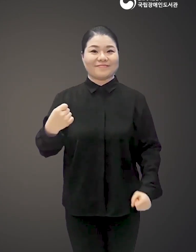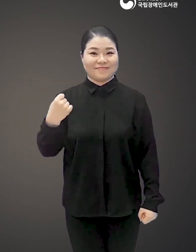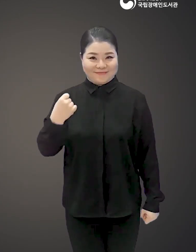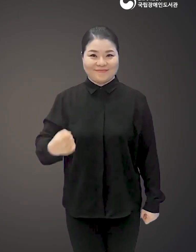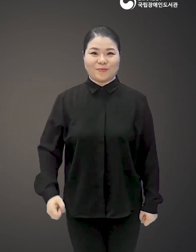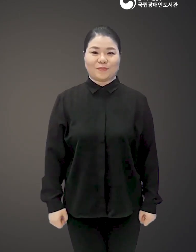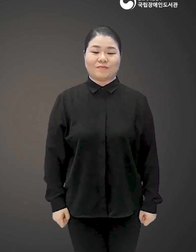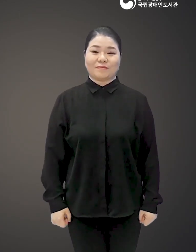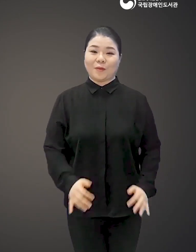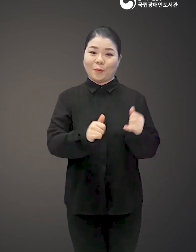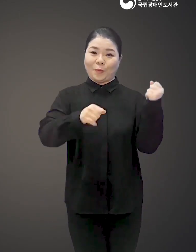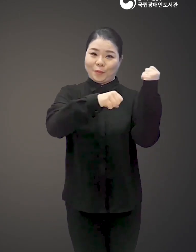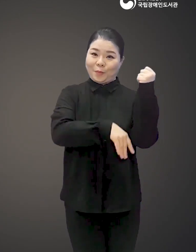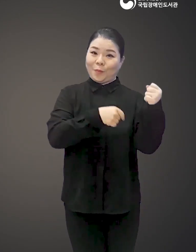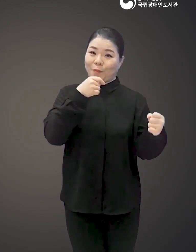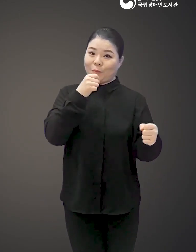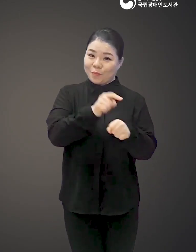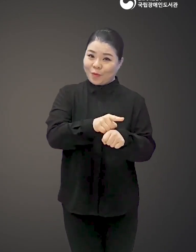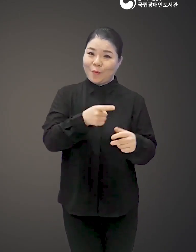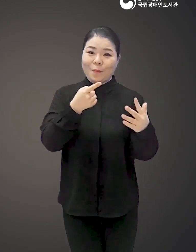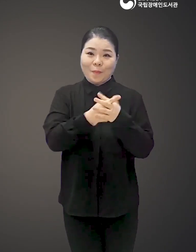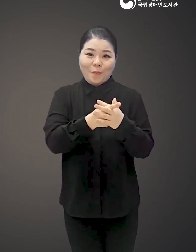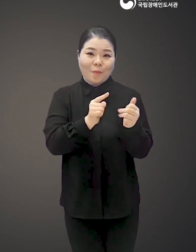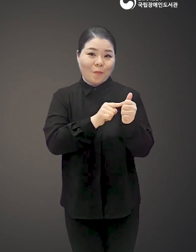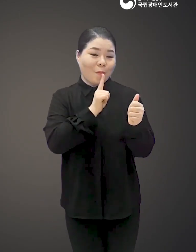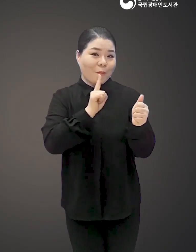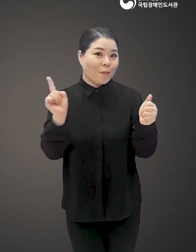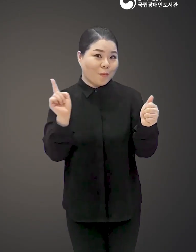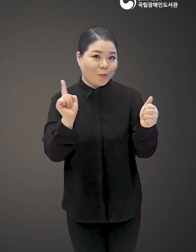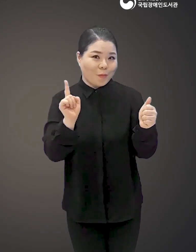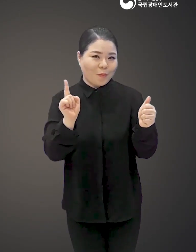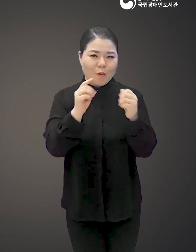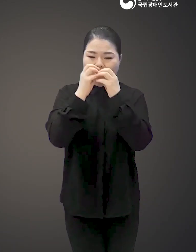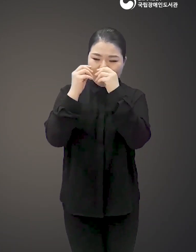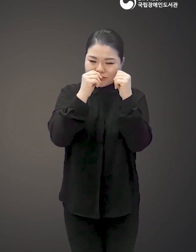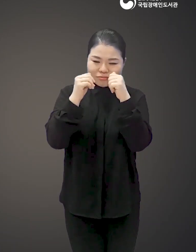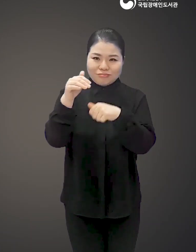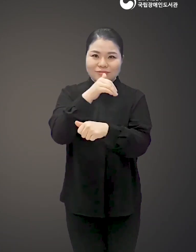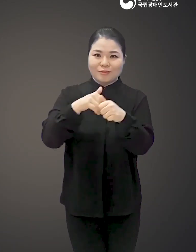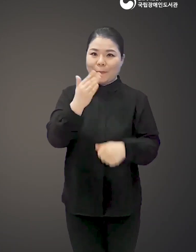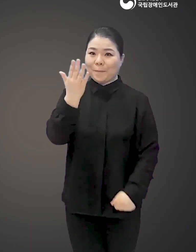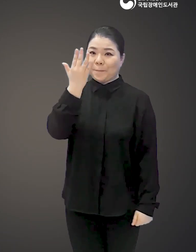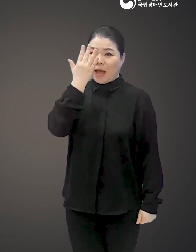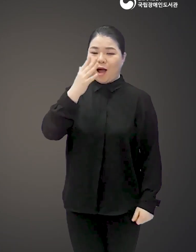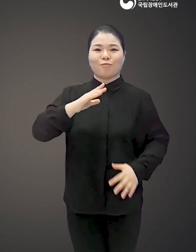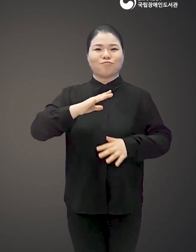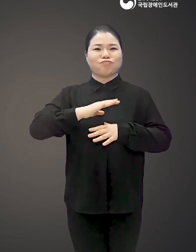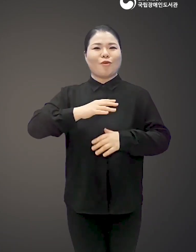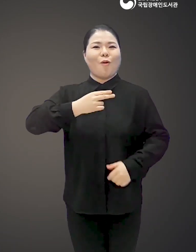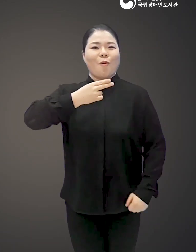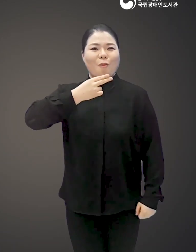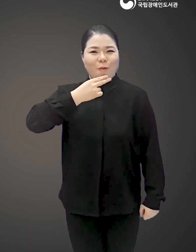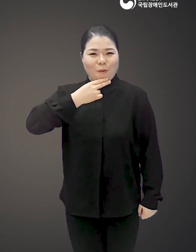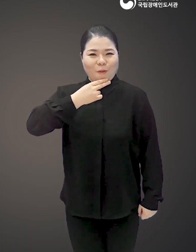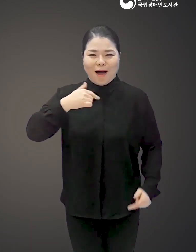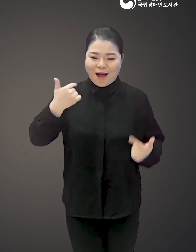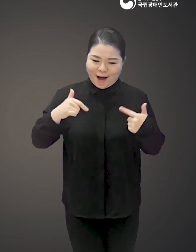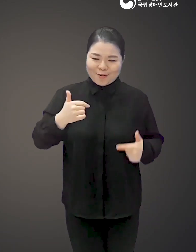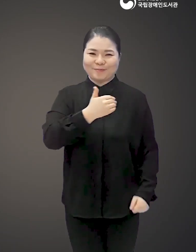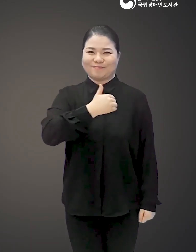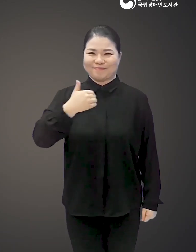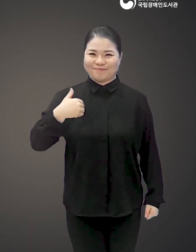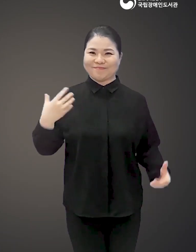인간의 본성에 관해 깊은 통찰력을 가진 맹자는 어떤 상황에서도 두려워하기는커녕